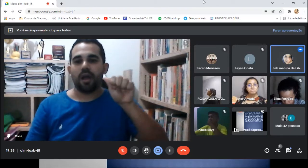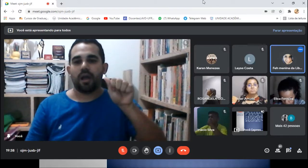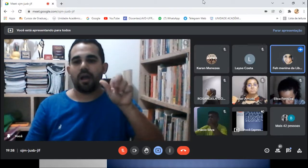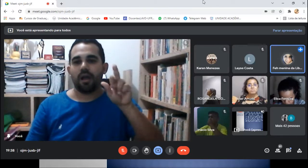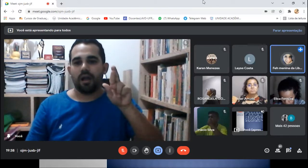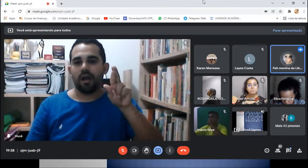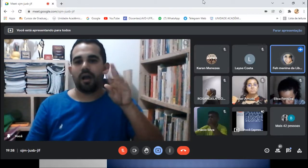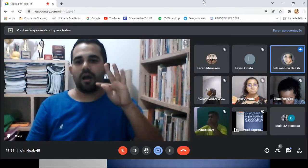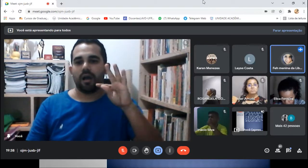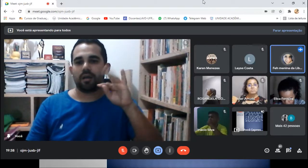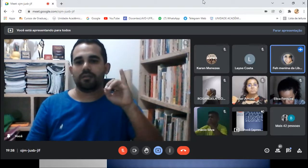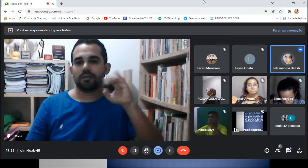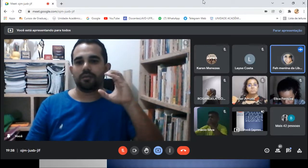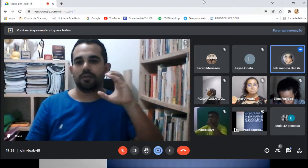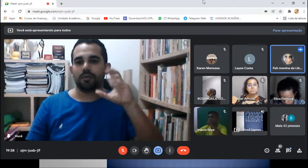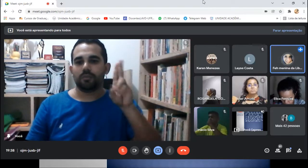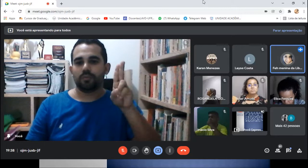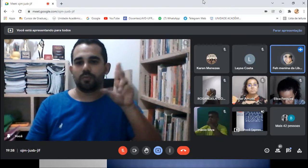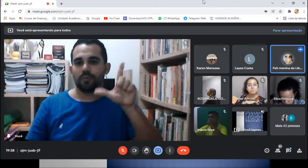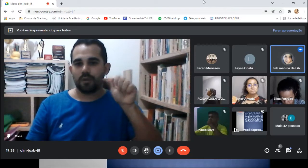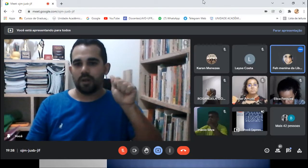dentro desse sistema articulatório.